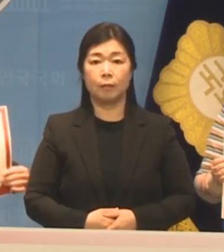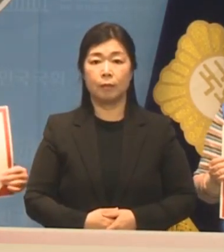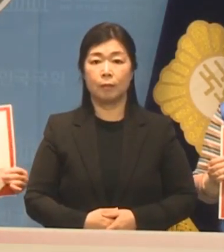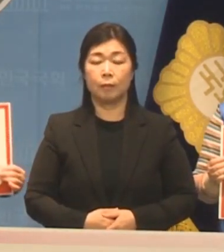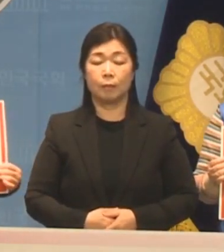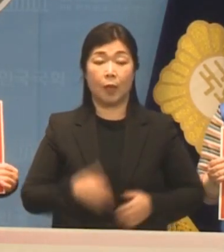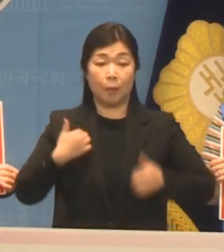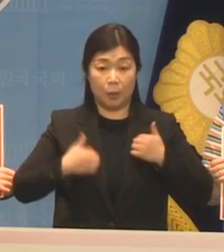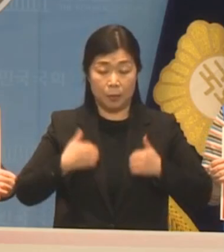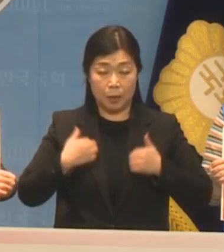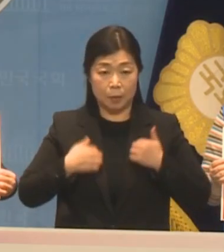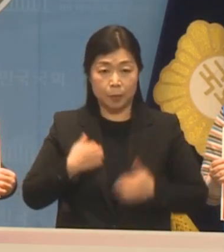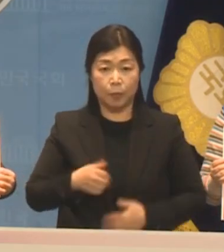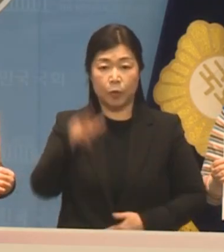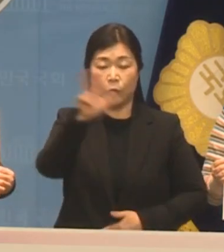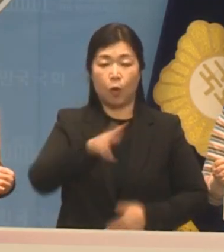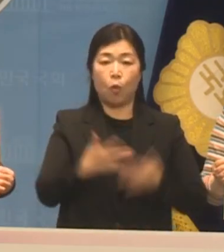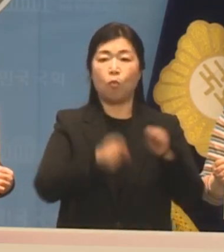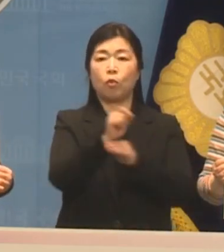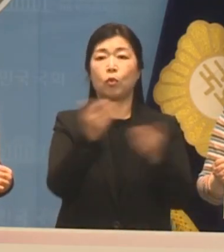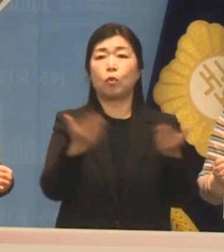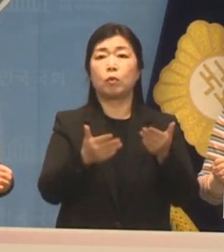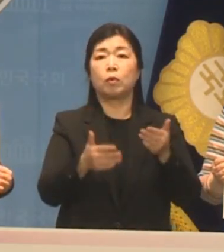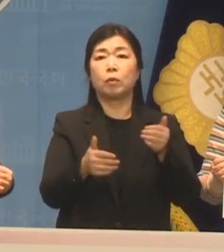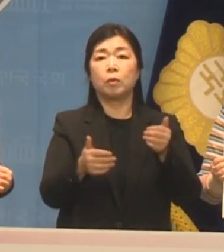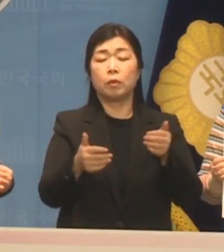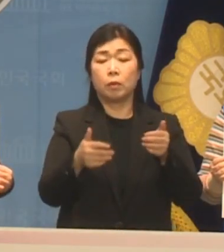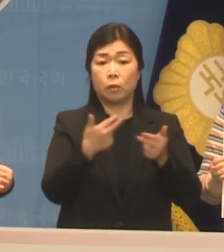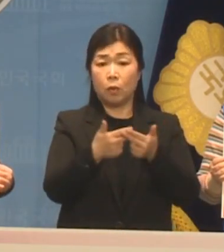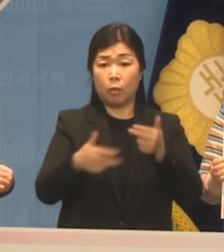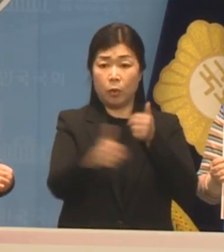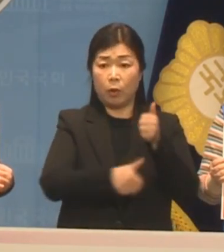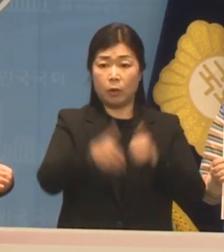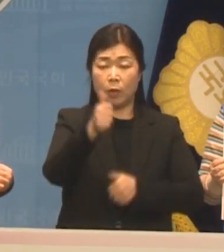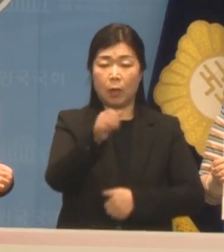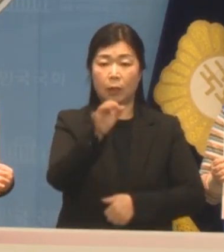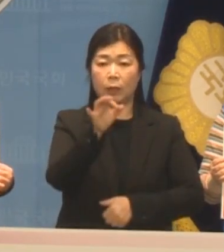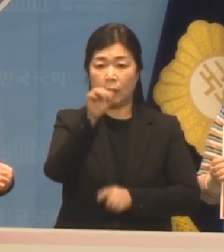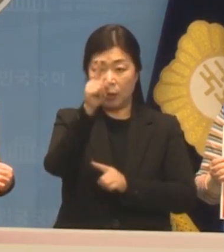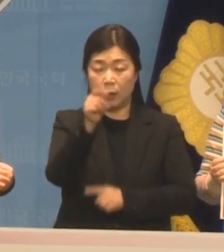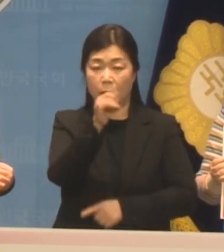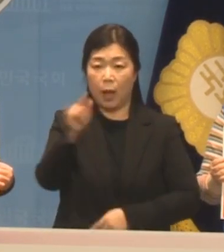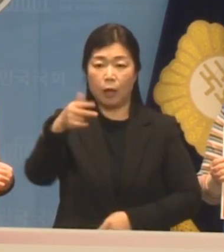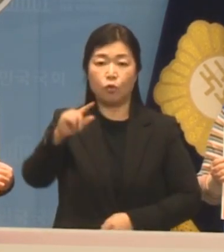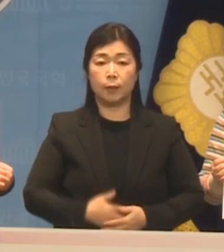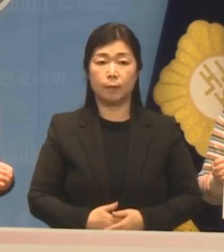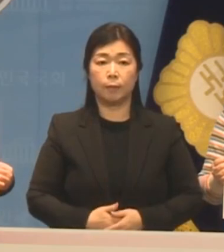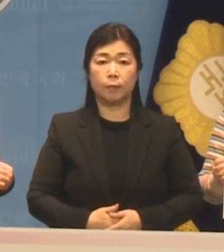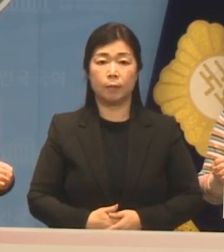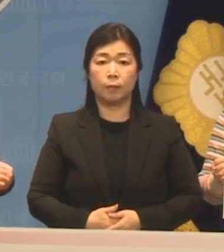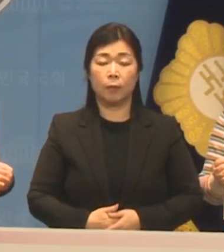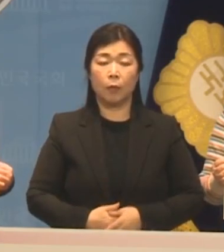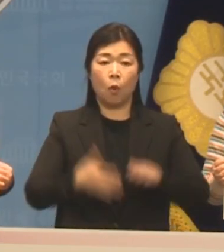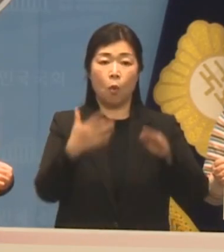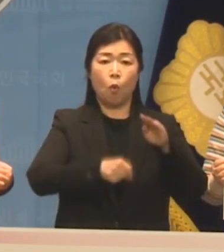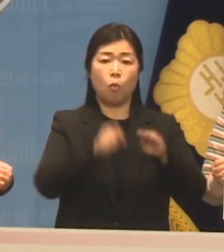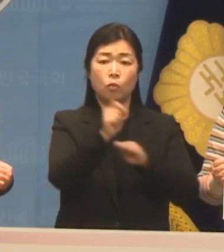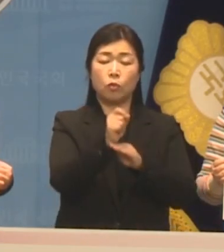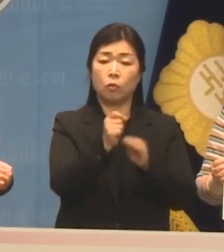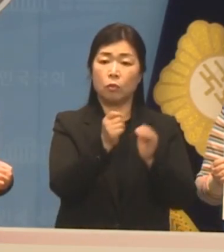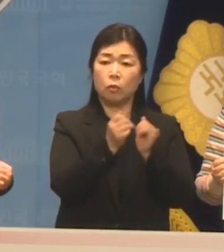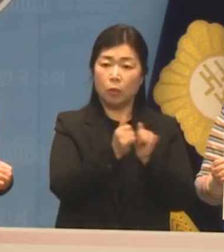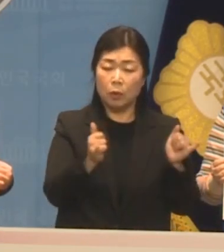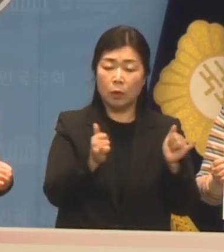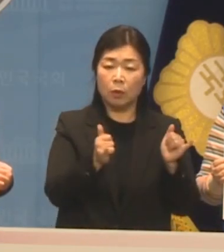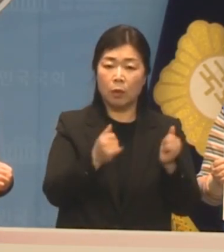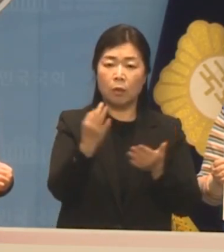네, 반갑습니다. 전국 공무원 노동조합 위원장 이해준입니다. 공무원 소득 공백으로